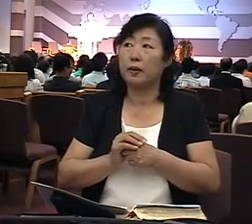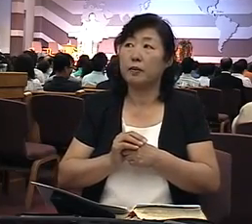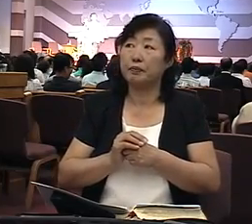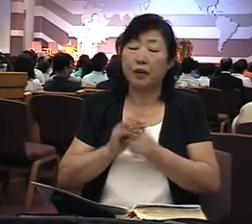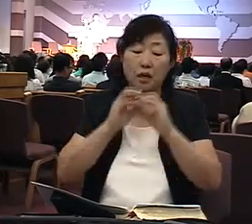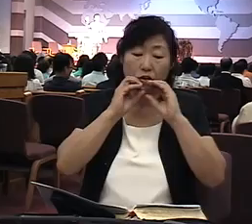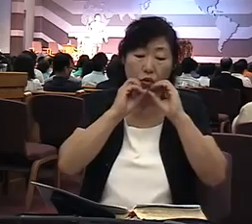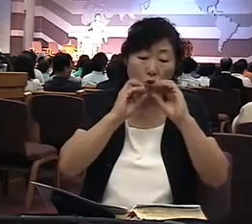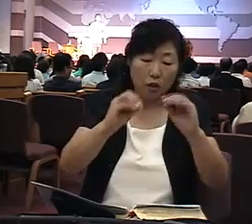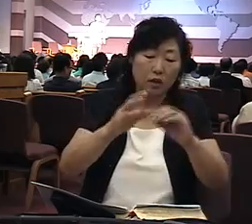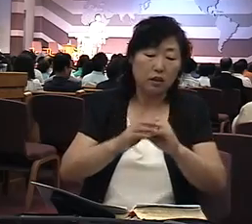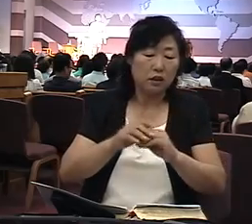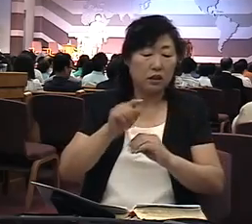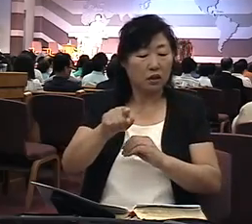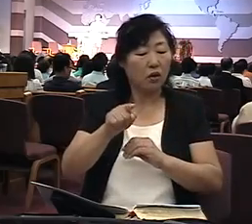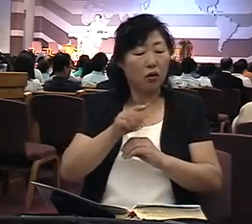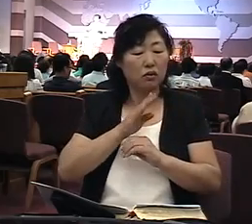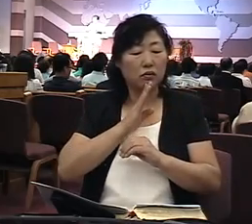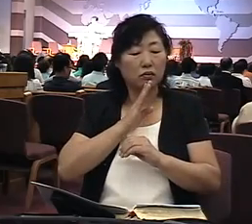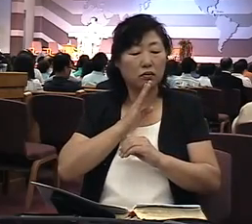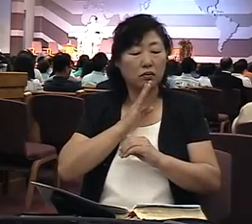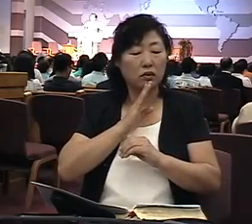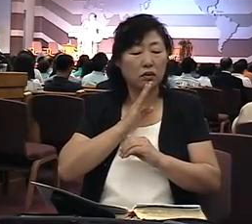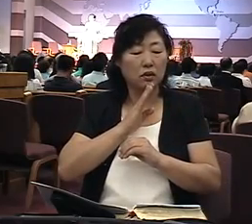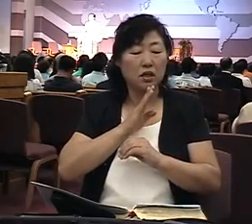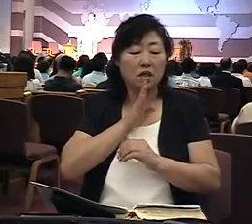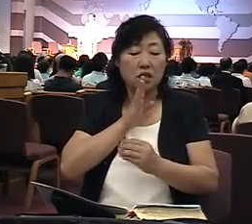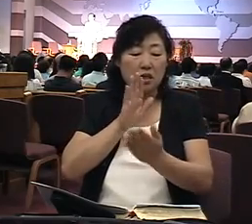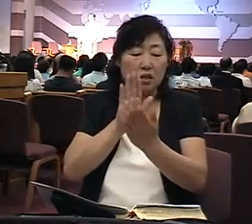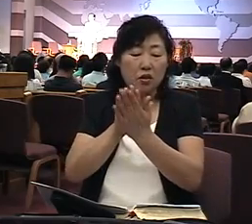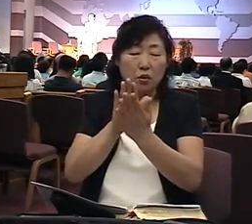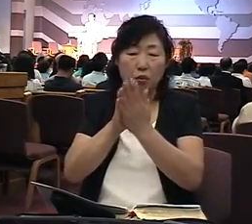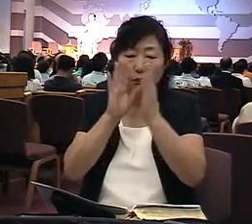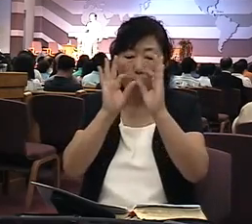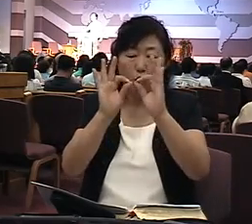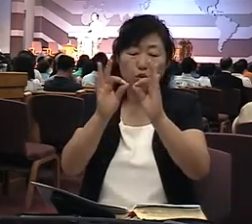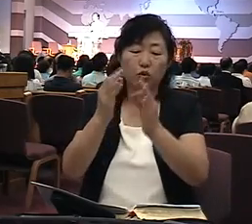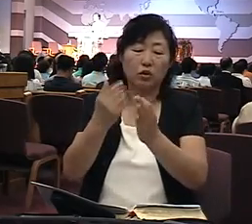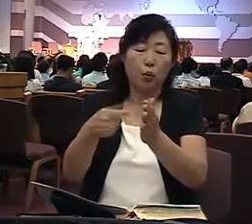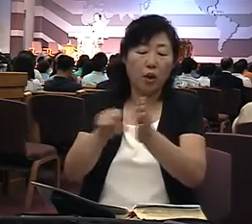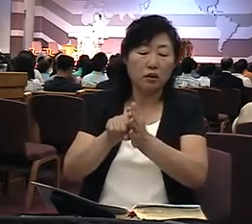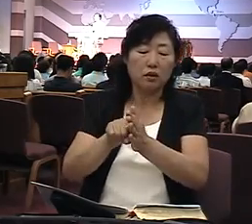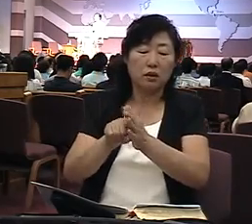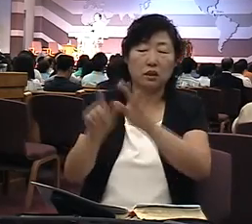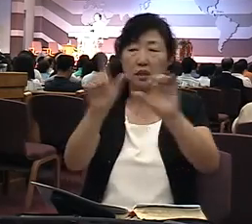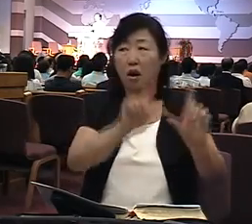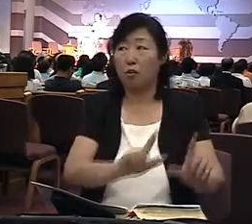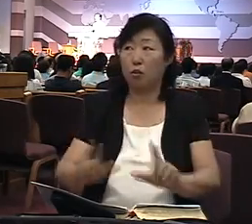전도하는 것은 이런 것이다. 주님께서 친히 보여주시려고 삶을 통해